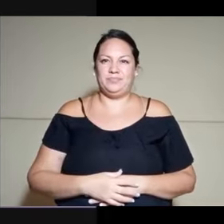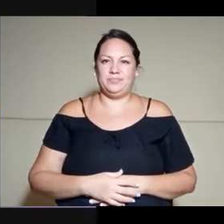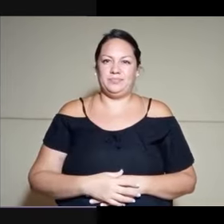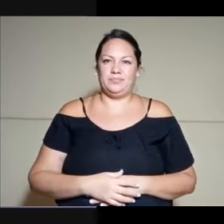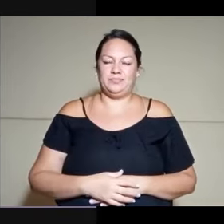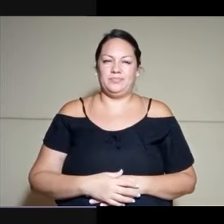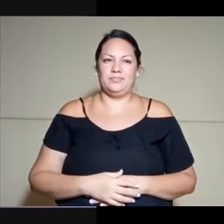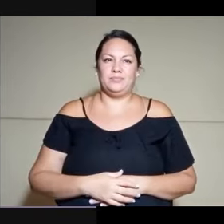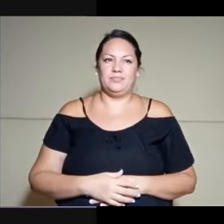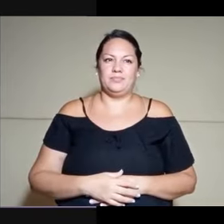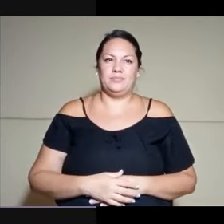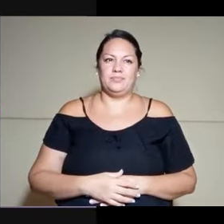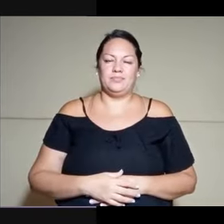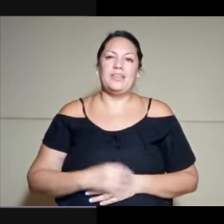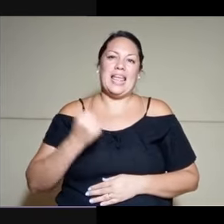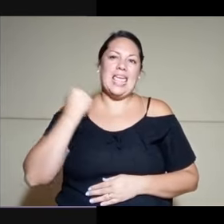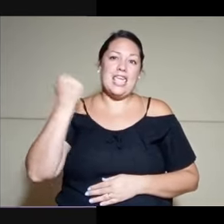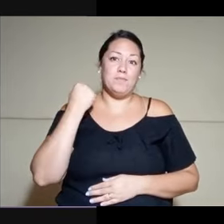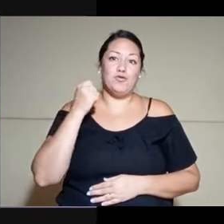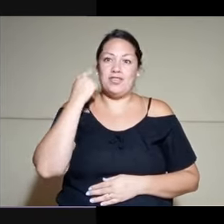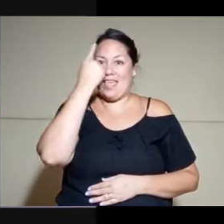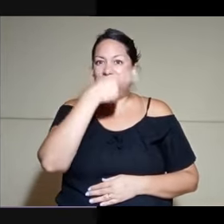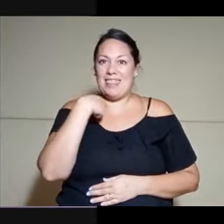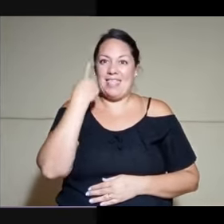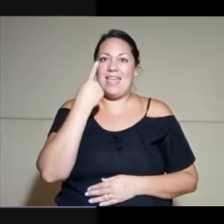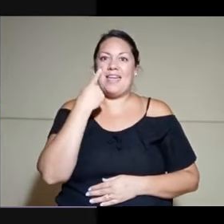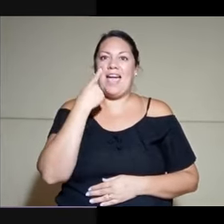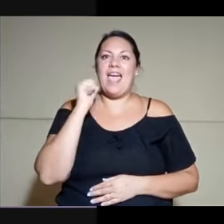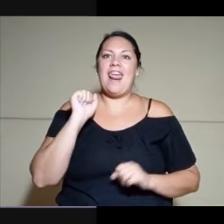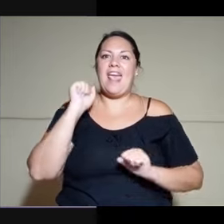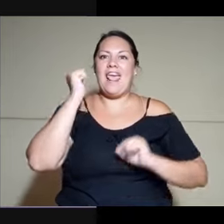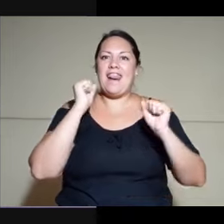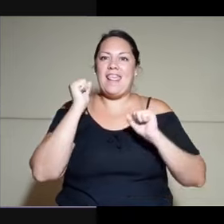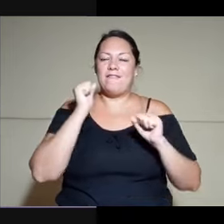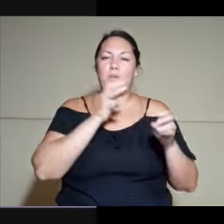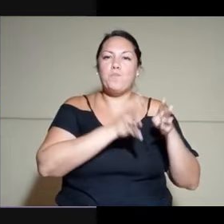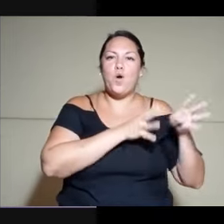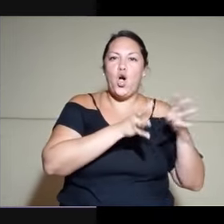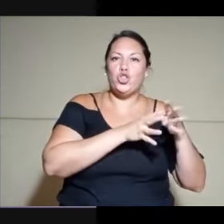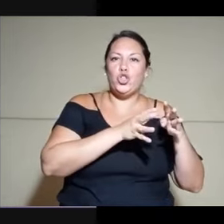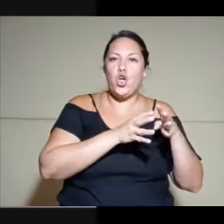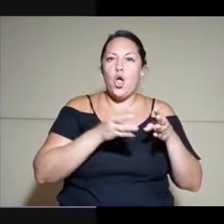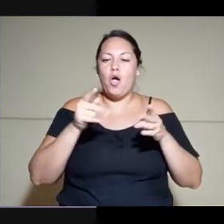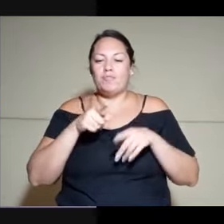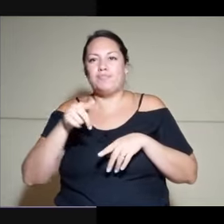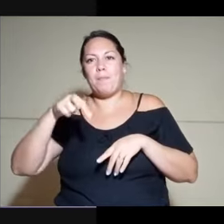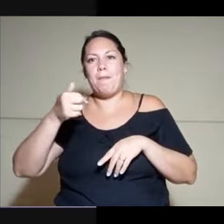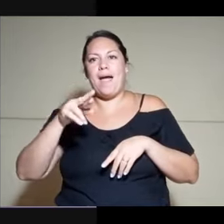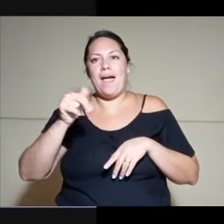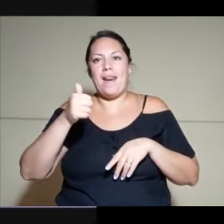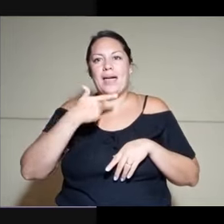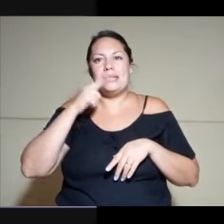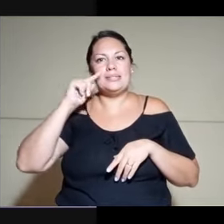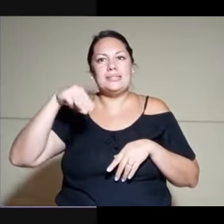inervación parasimpática del nervio facial en los 2 tercios anteriores de la lengua. Entonces, fíjense qué importante que es el nervio